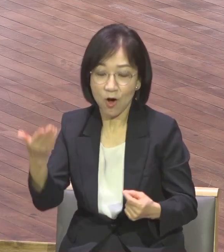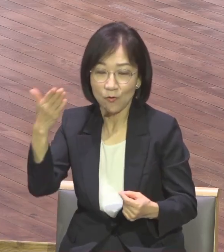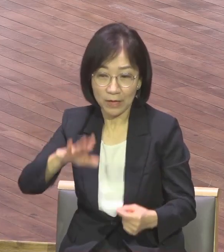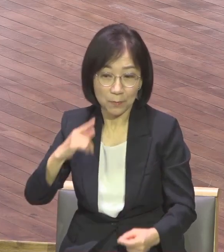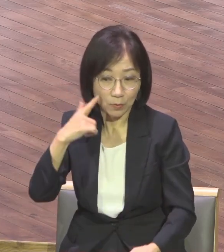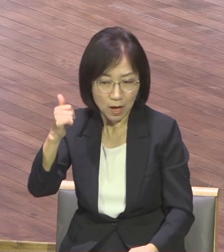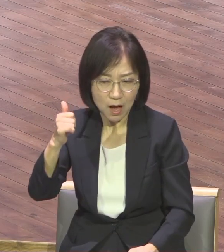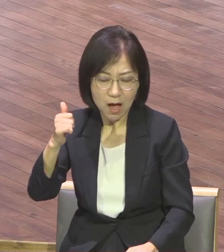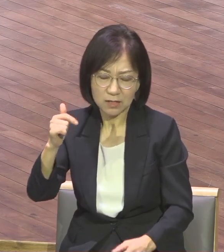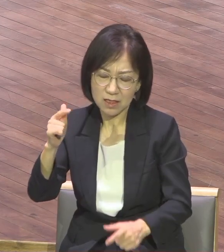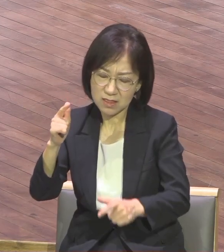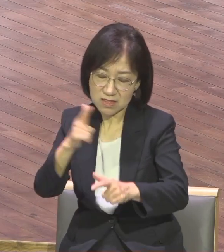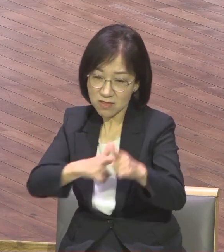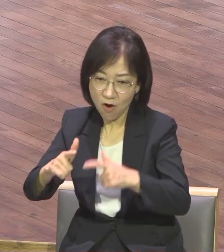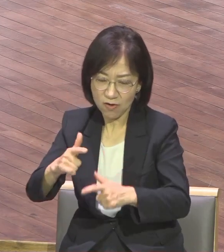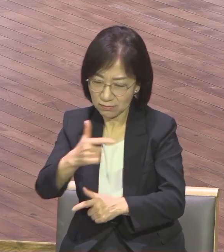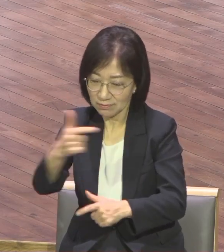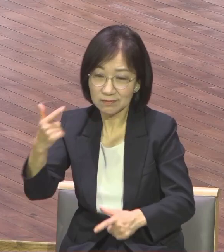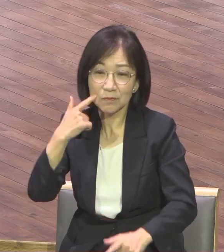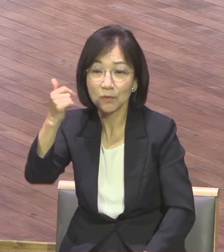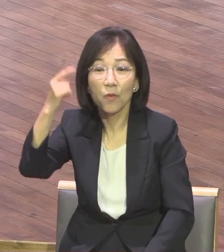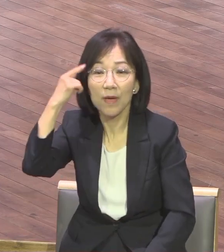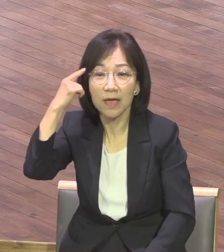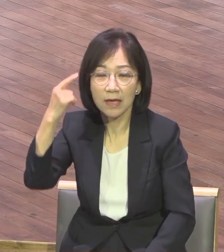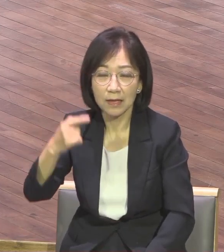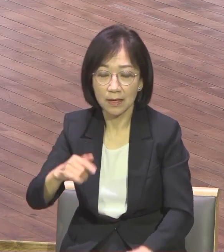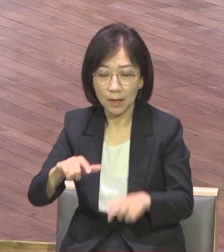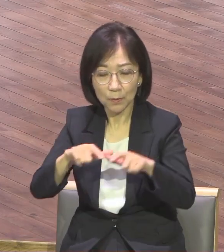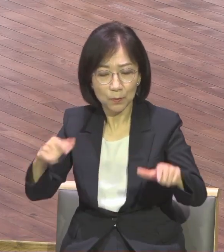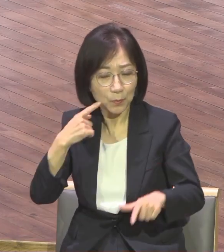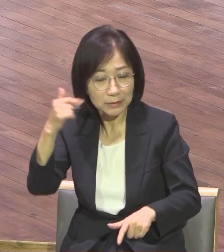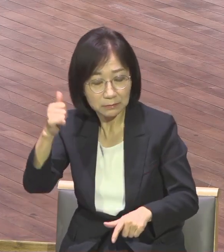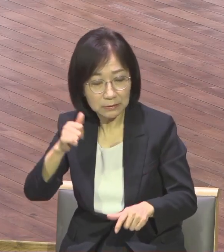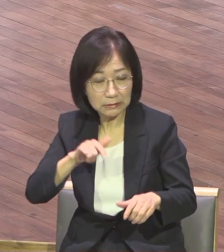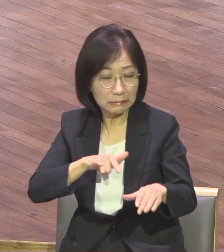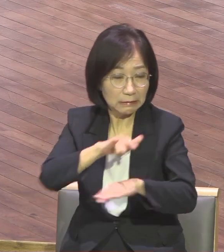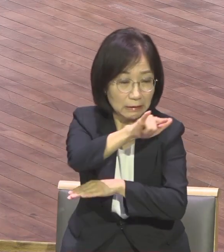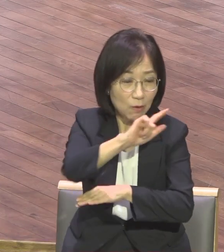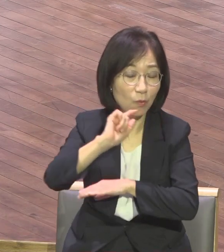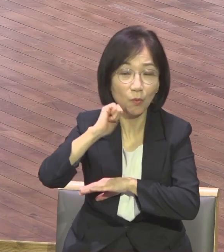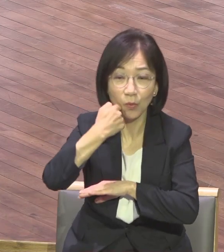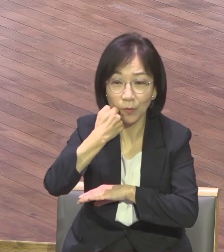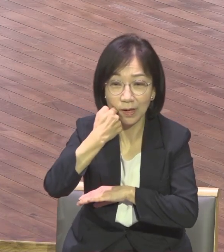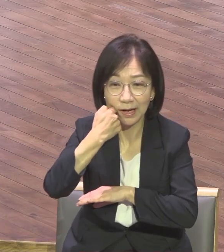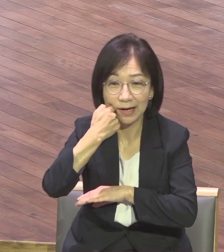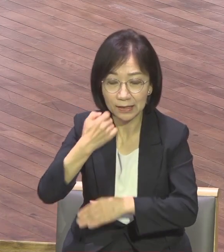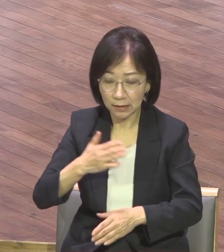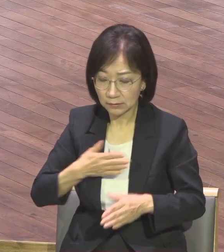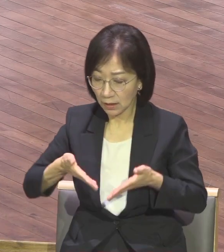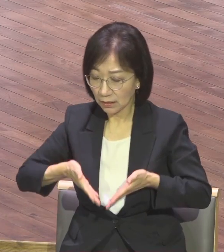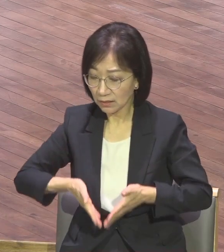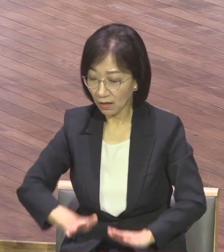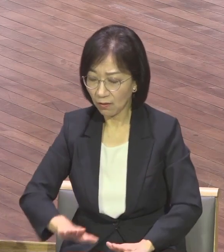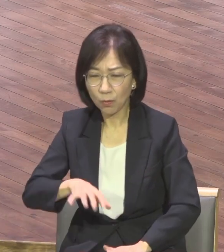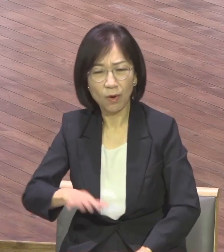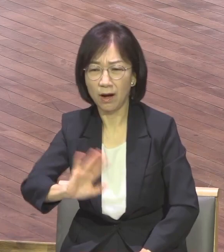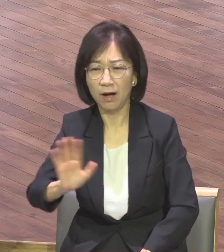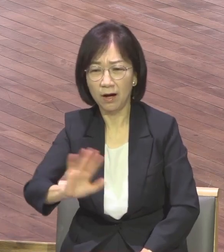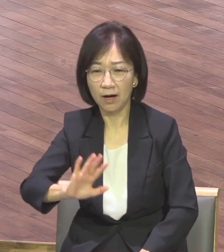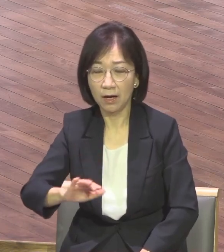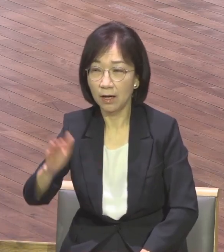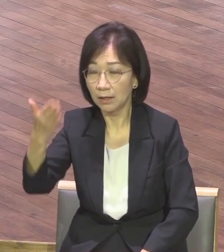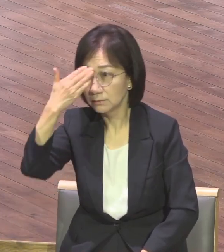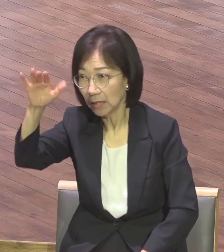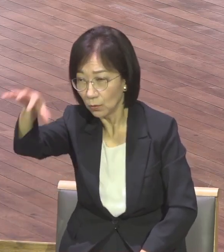목사들이 못 가는 그 현장, 가장 열악한 현장에 내가 태어난 나라 떠나서 내가